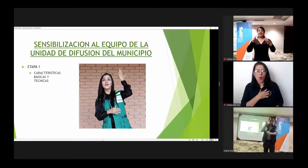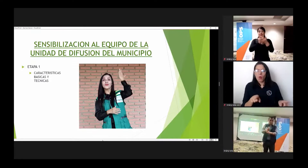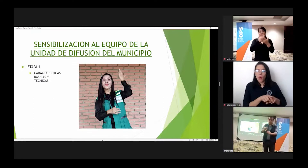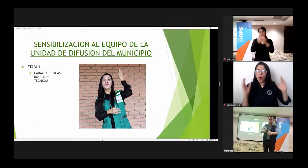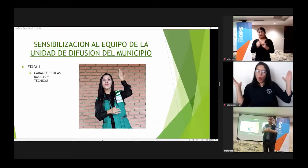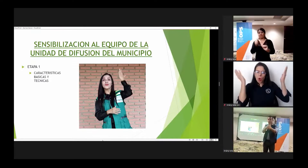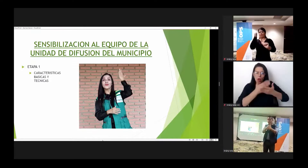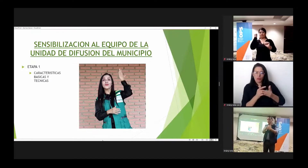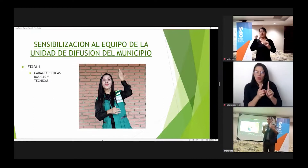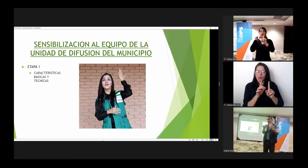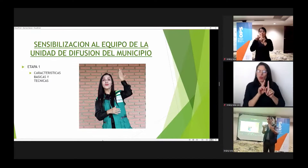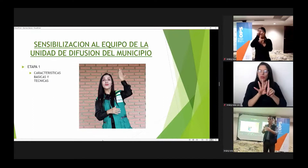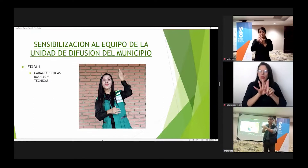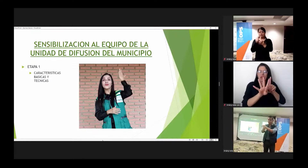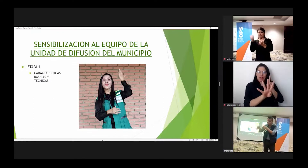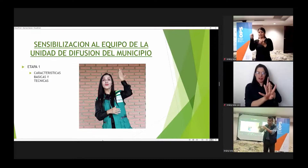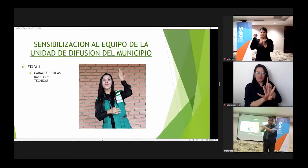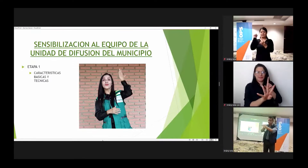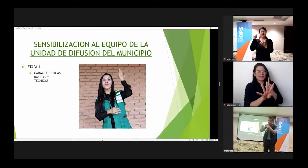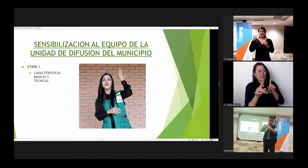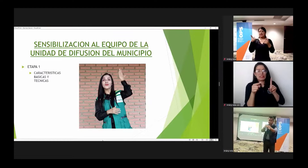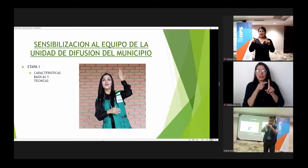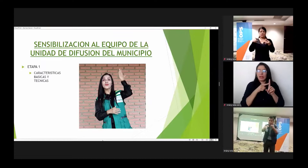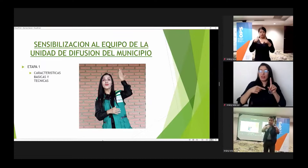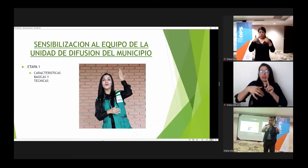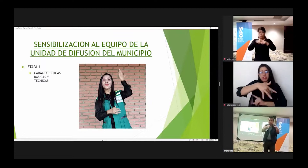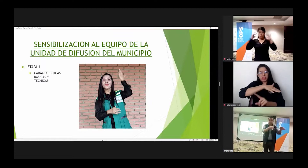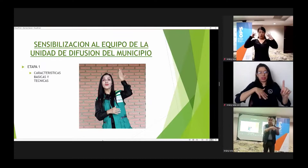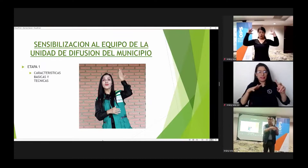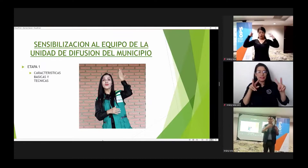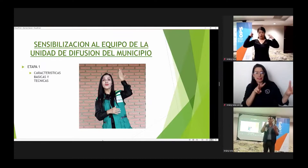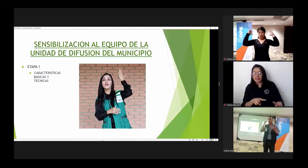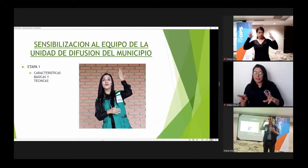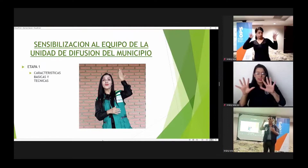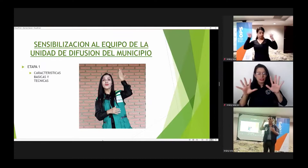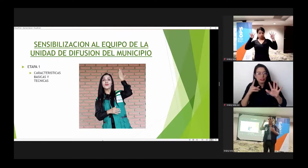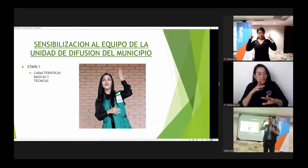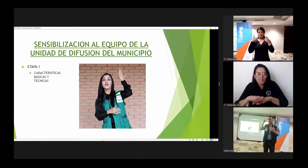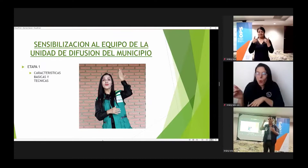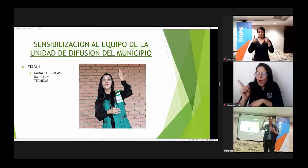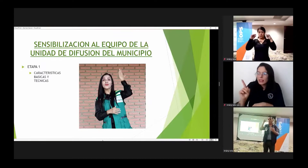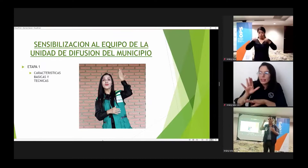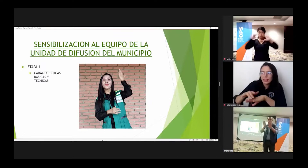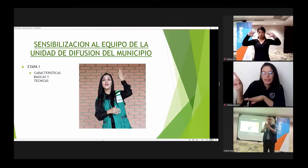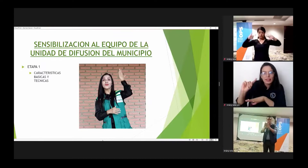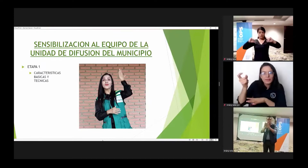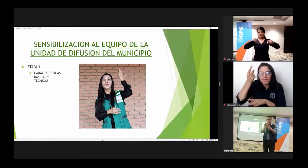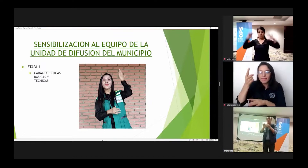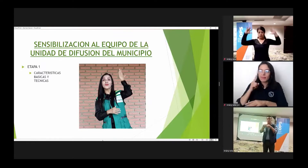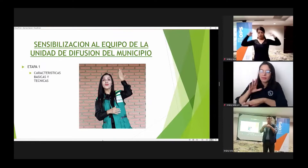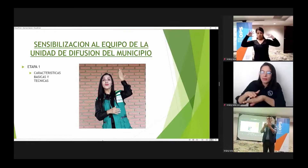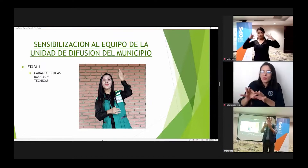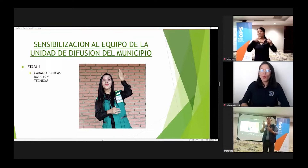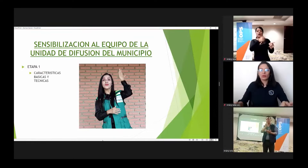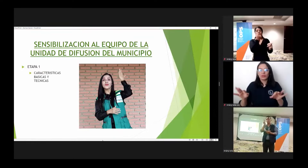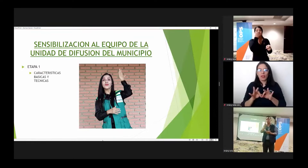mostrando ahora, una fotografía, una pared, había mucho ruido visual, no comprendían que a dar el servicio